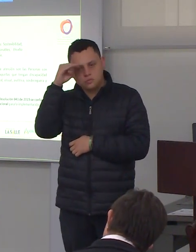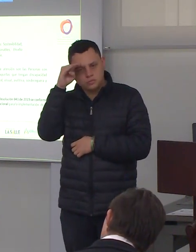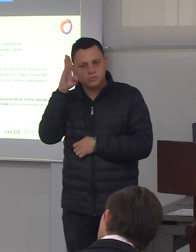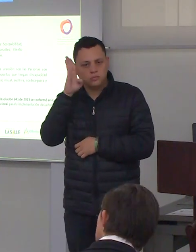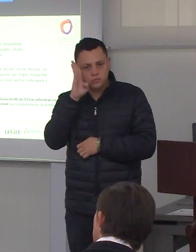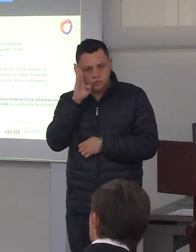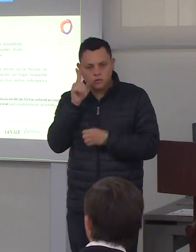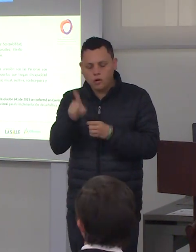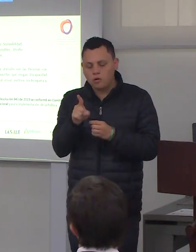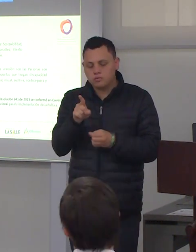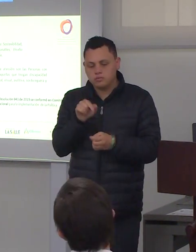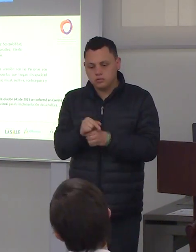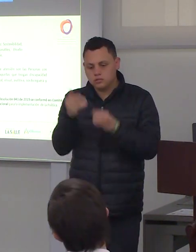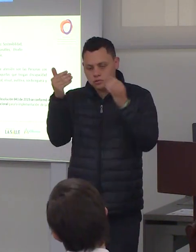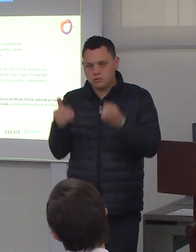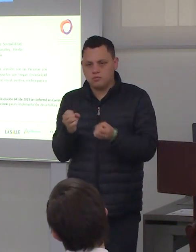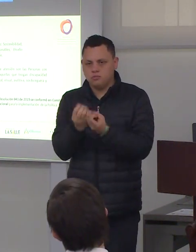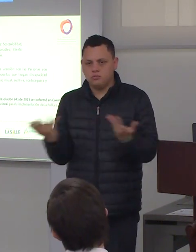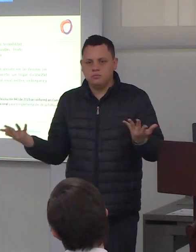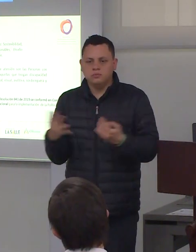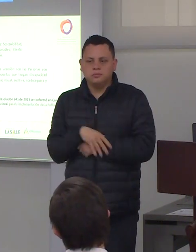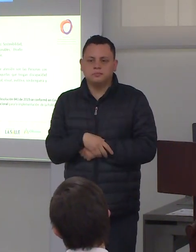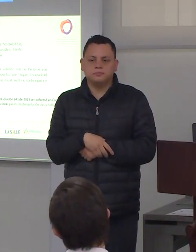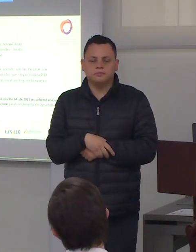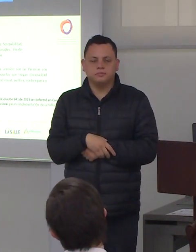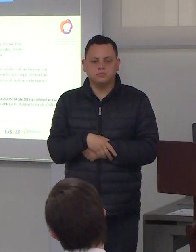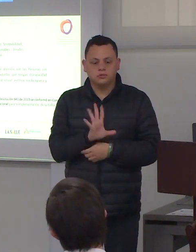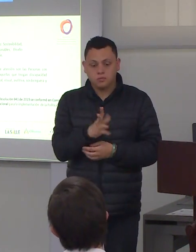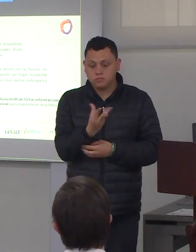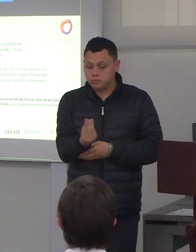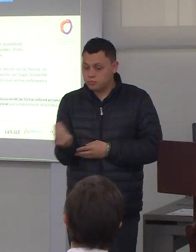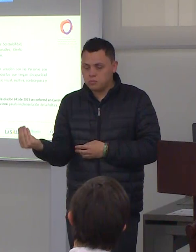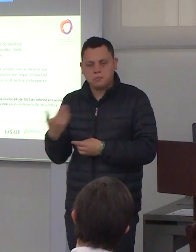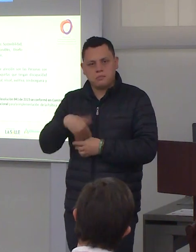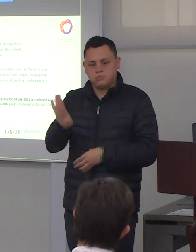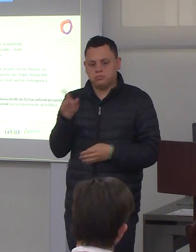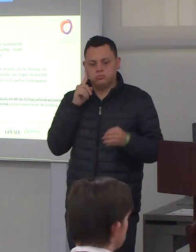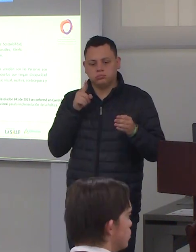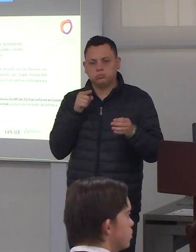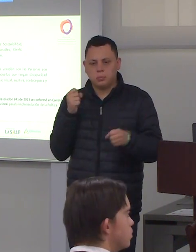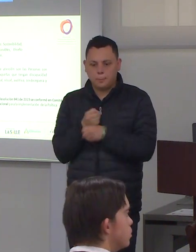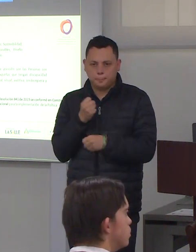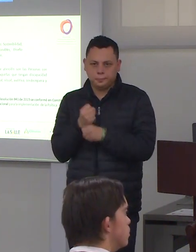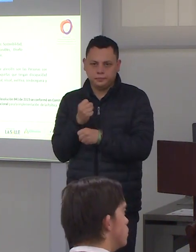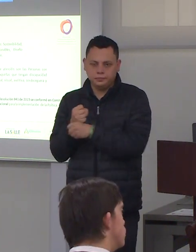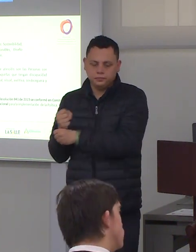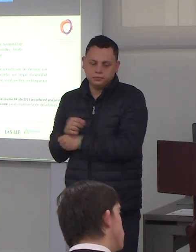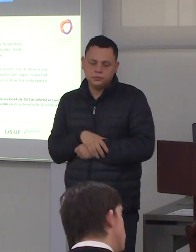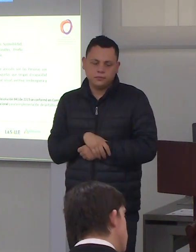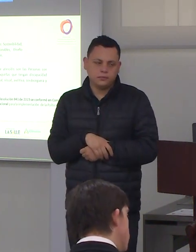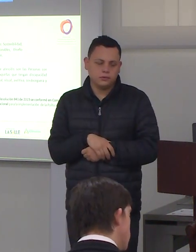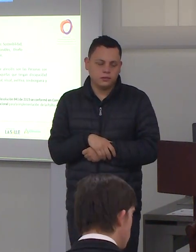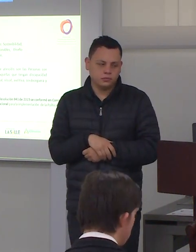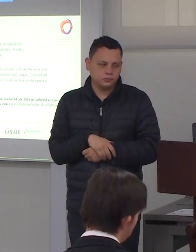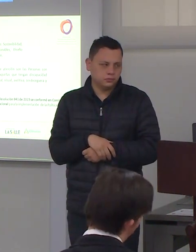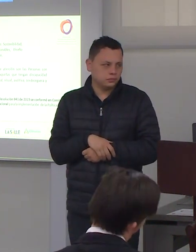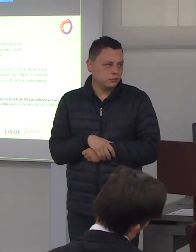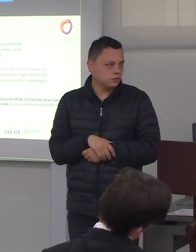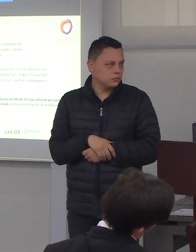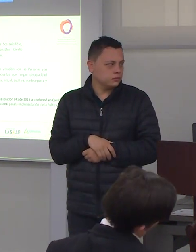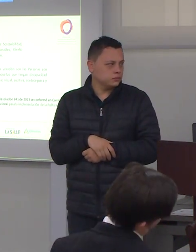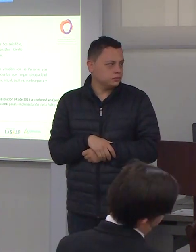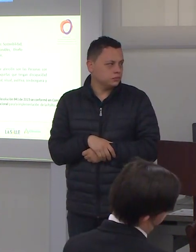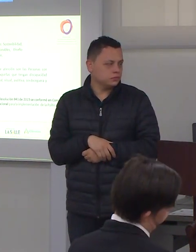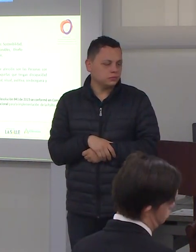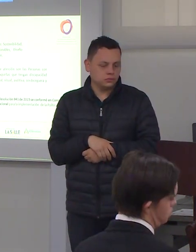discapacidad múltiple, que somos los grupos principales en los cuales estamos desarrollando trabajo. Y